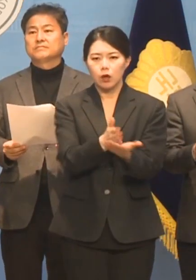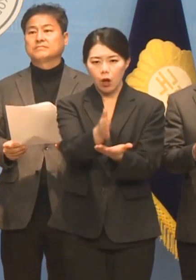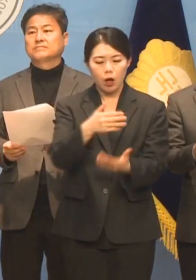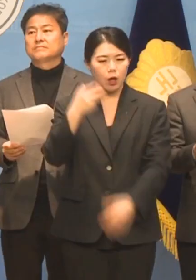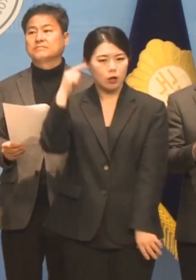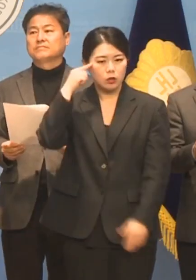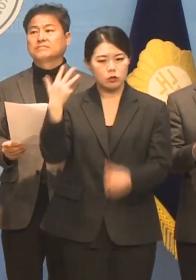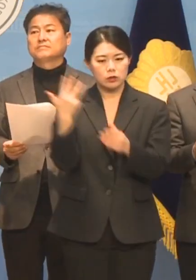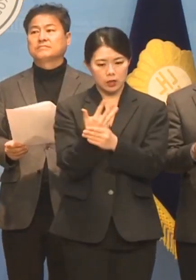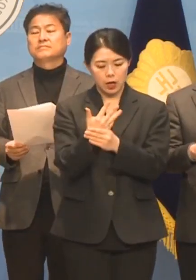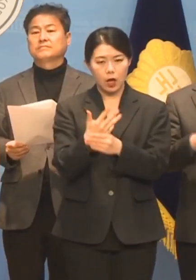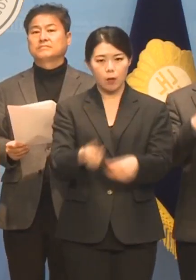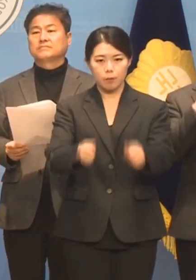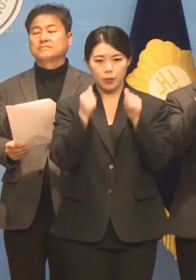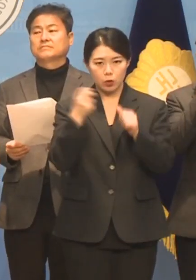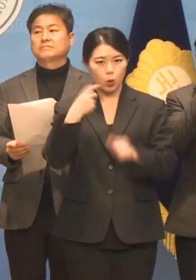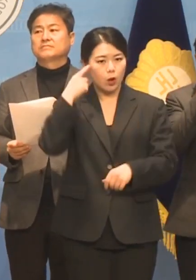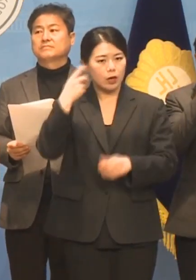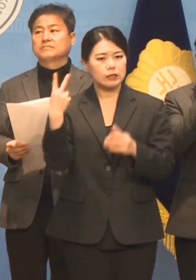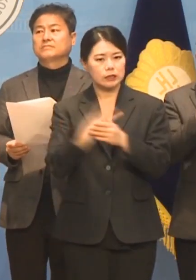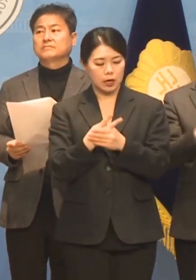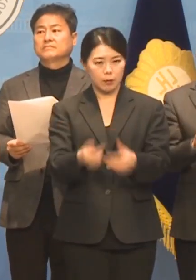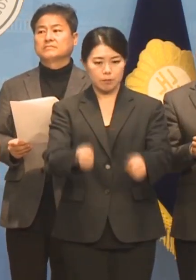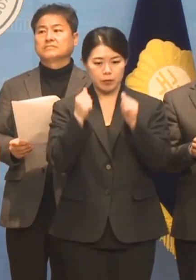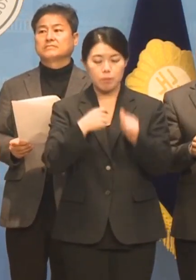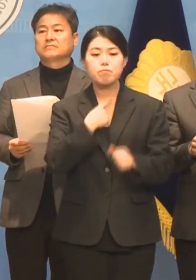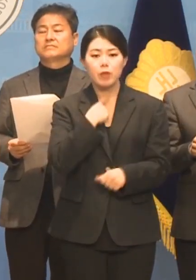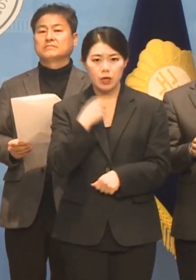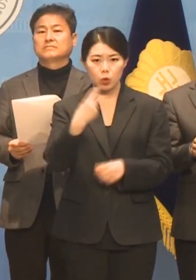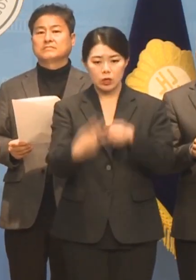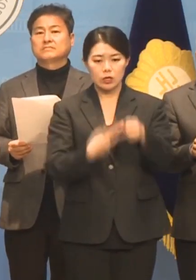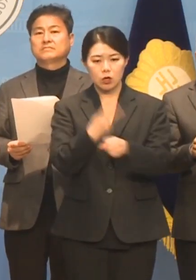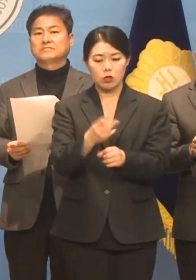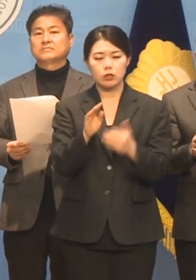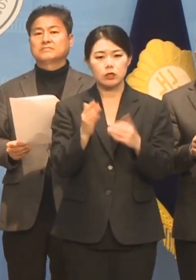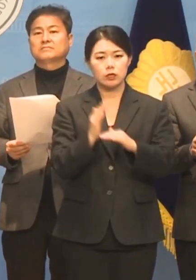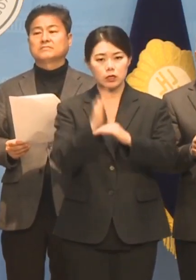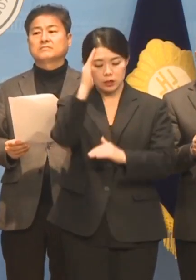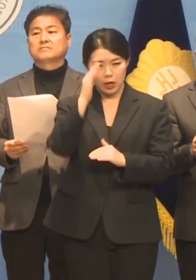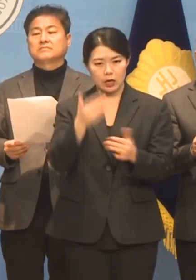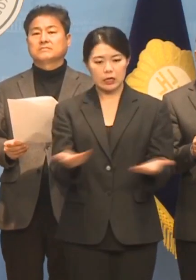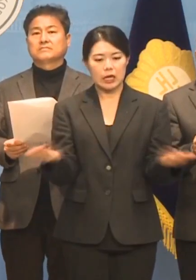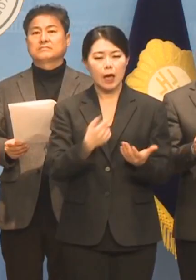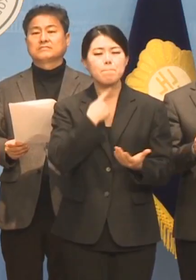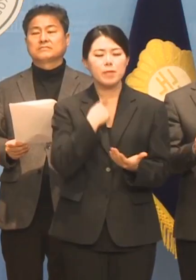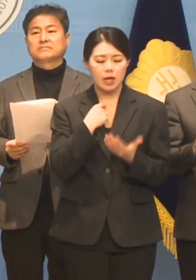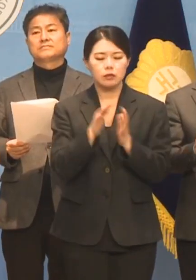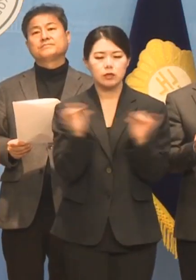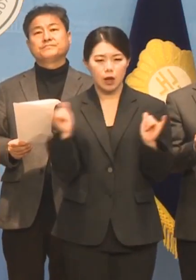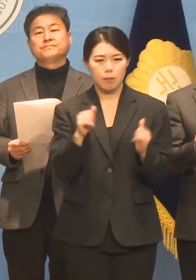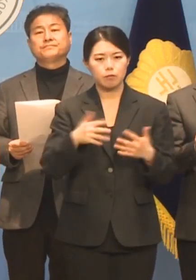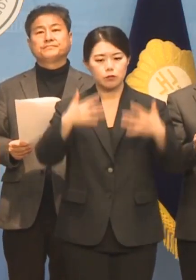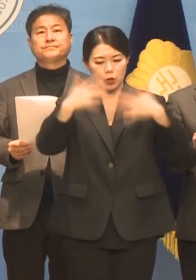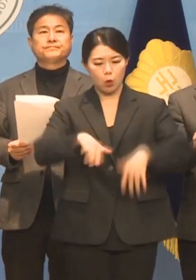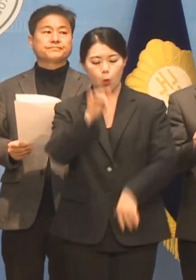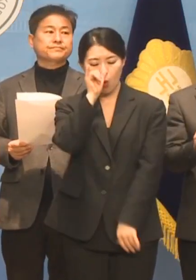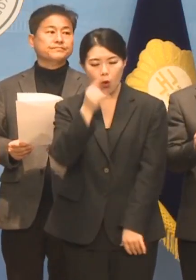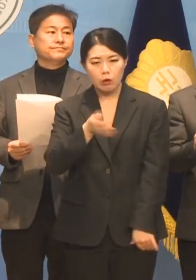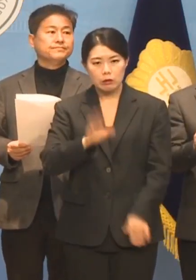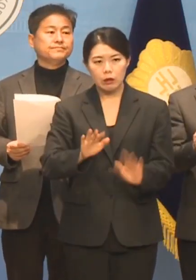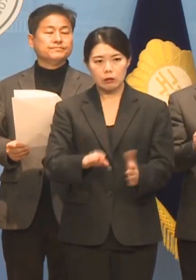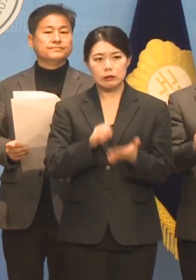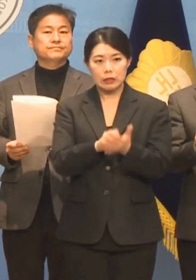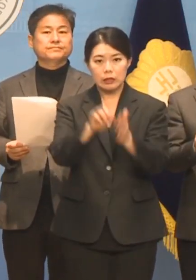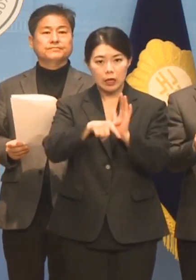석사학위 소지자 또는 학사학위 소지 후 2년 이상 관련 분야 근무자였습니다. 심 총장에 따른 채용